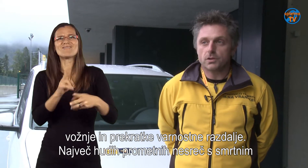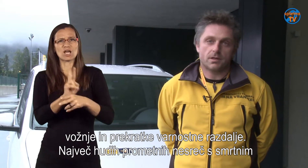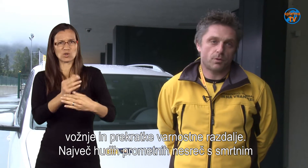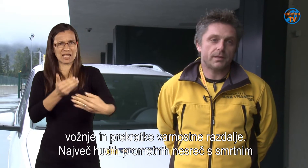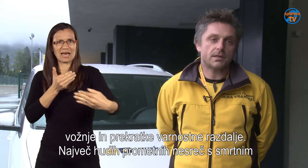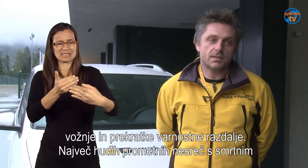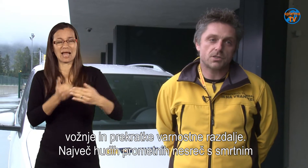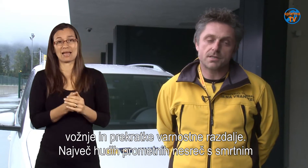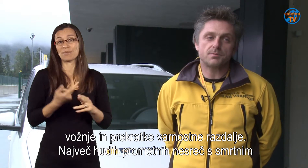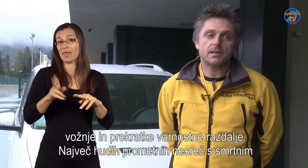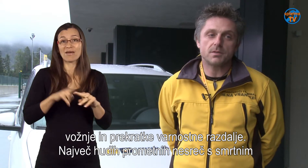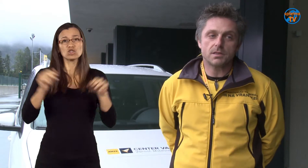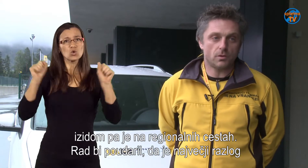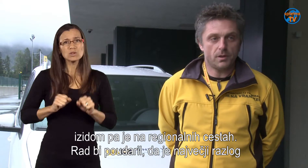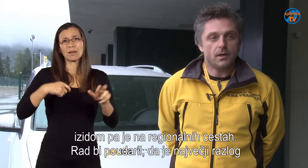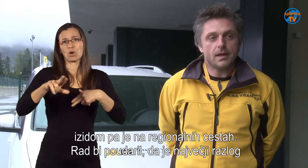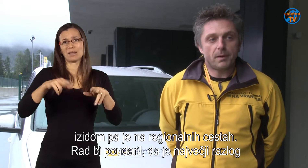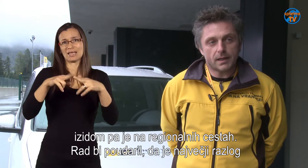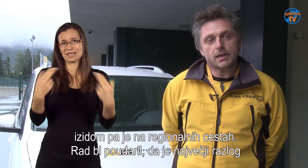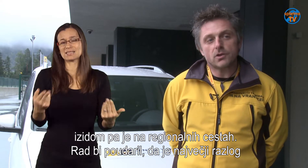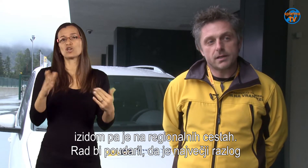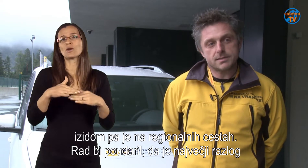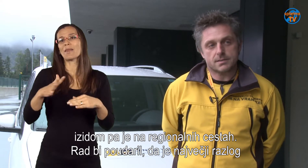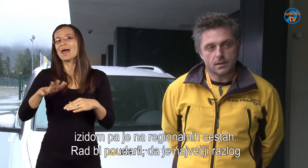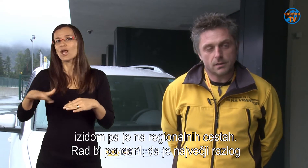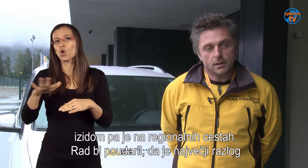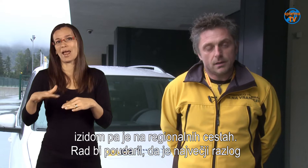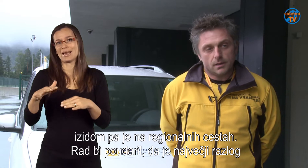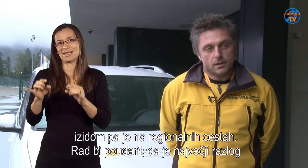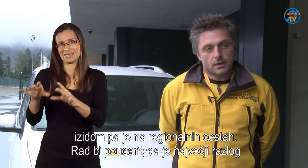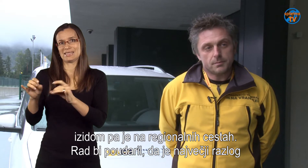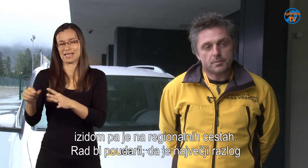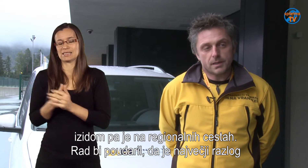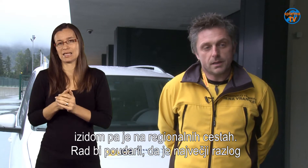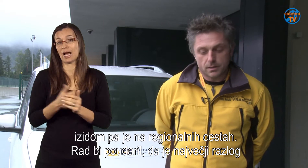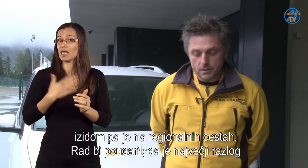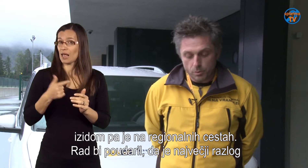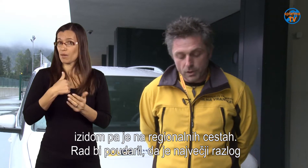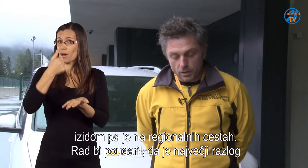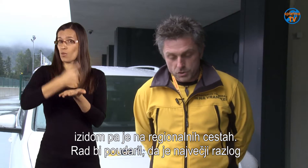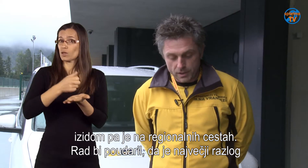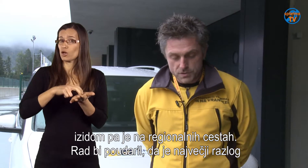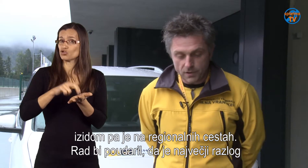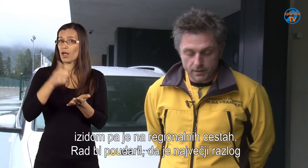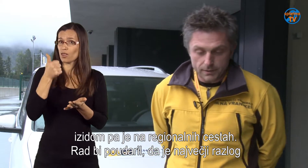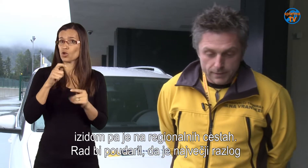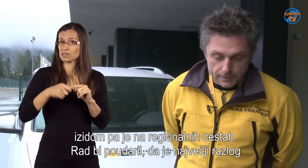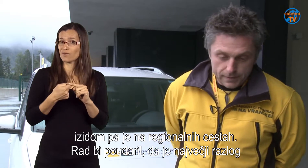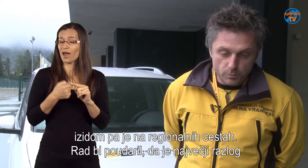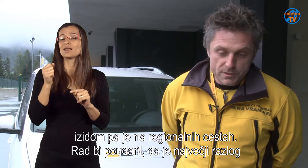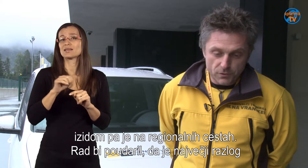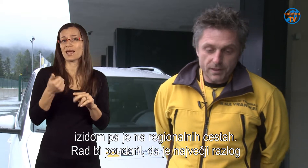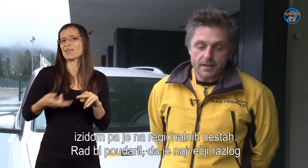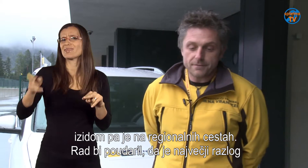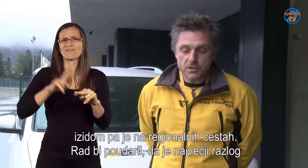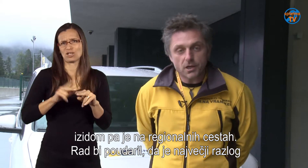Največ hudih prometnih nesreč z smrtnim izidom je pa na regionalnih cestah. Rad bi pa tle poudaril še eno stvar, da